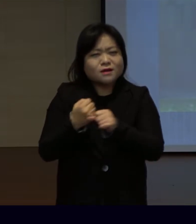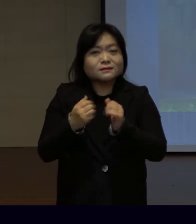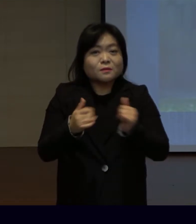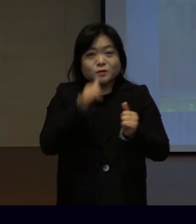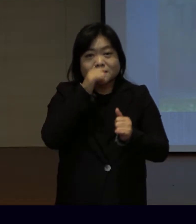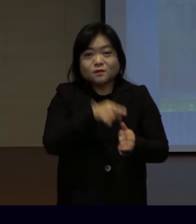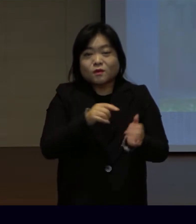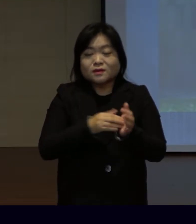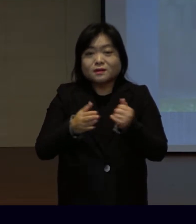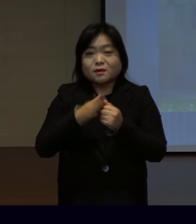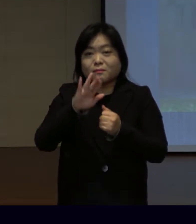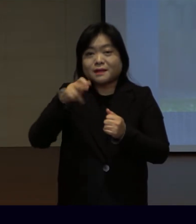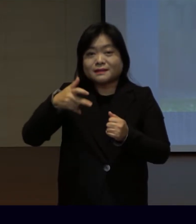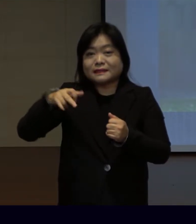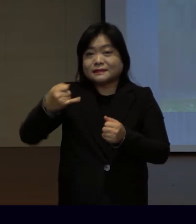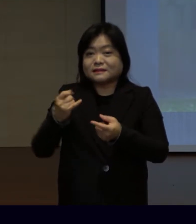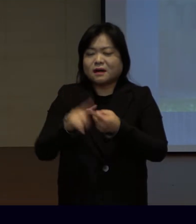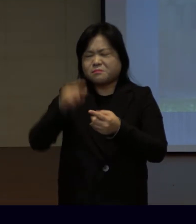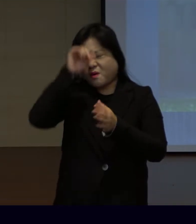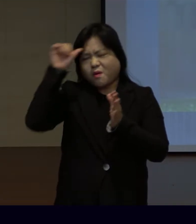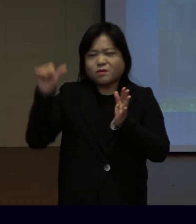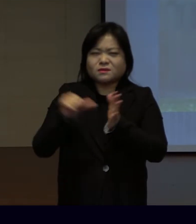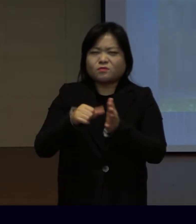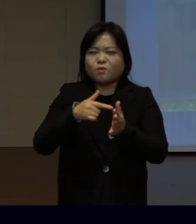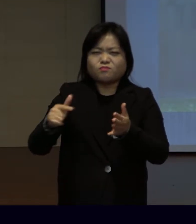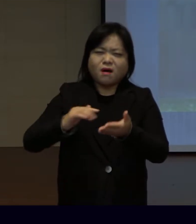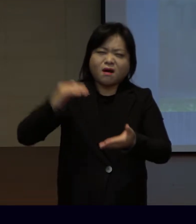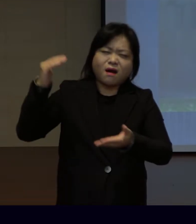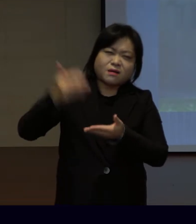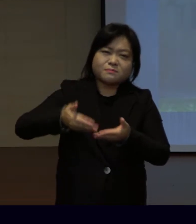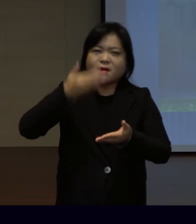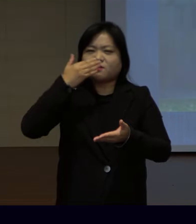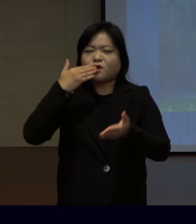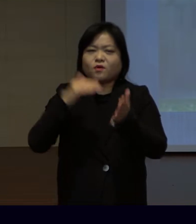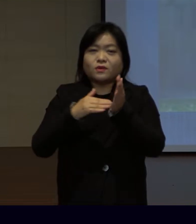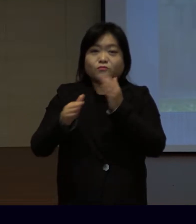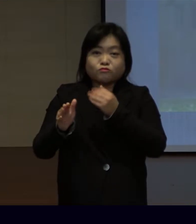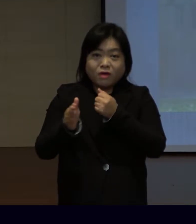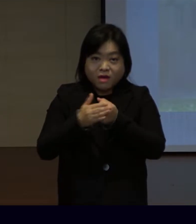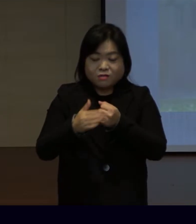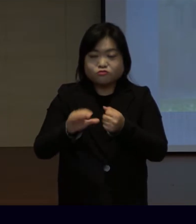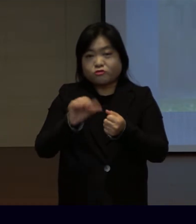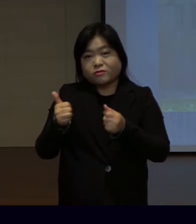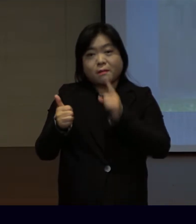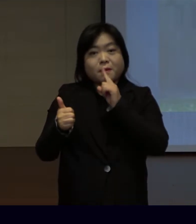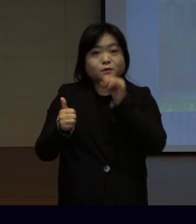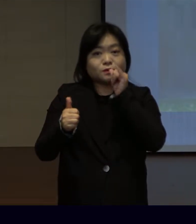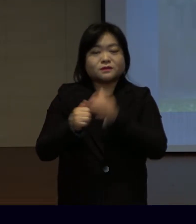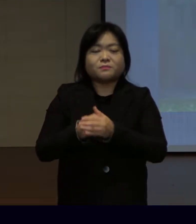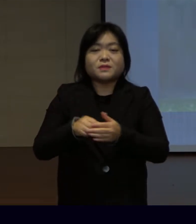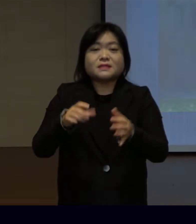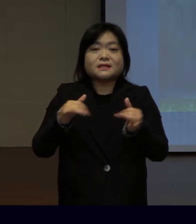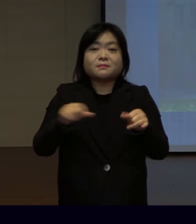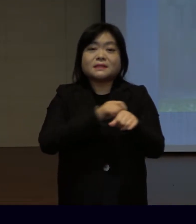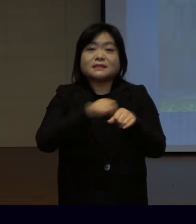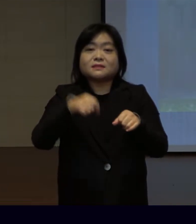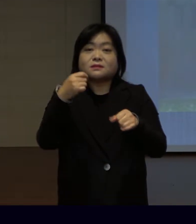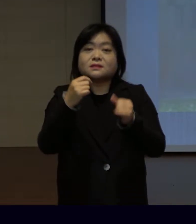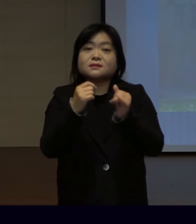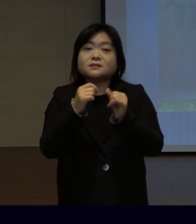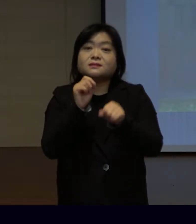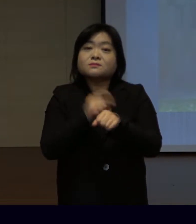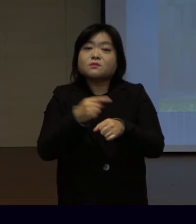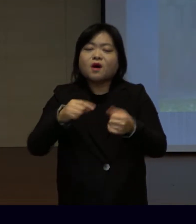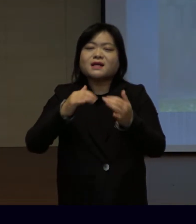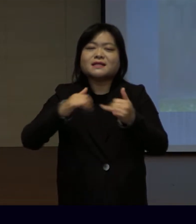이런 연구자도 있고 합니다. 그런데 이 사람 작품의 특징은 뭐냐면은 인간극, 라 코메디